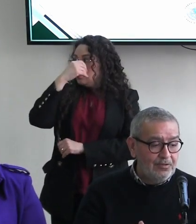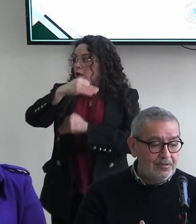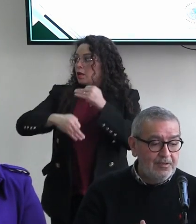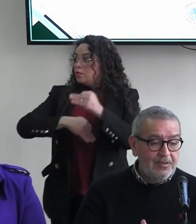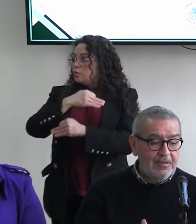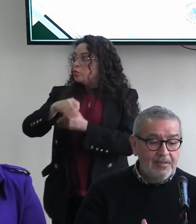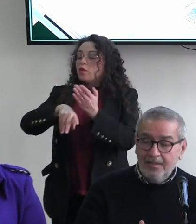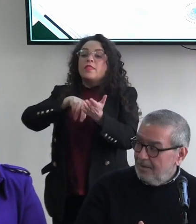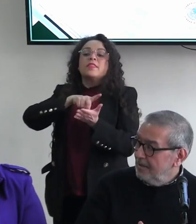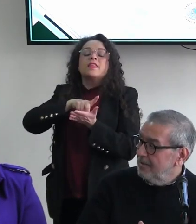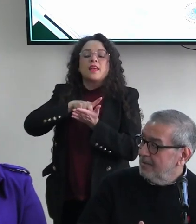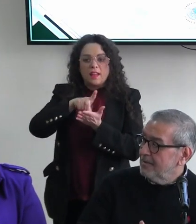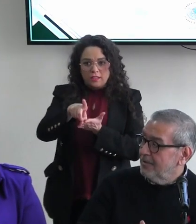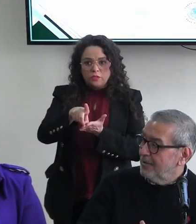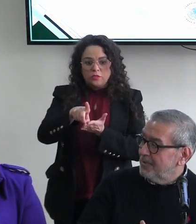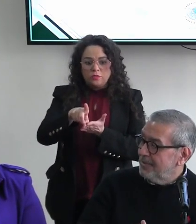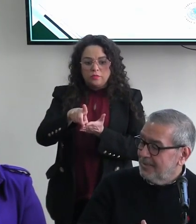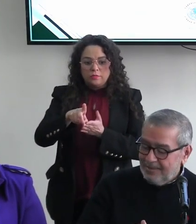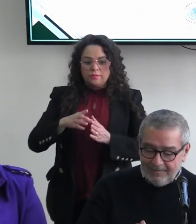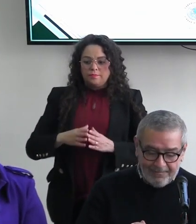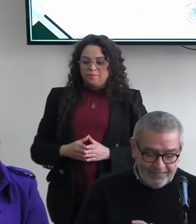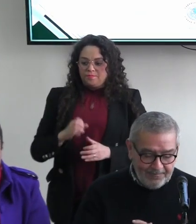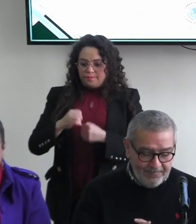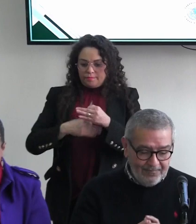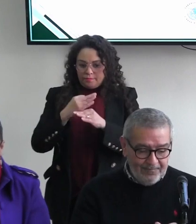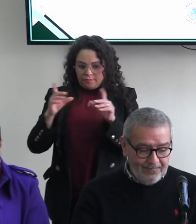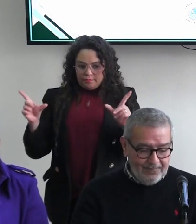para todos. Señora Presidenta.